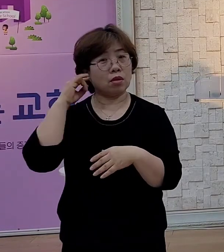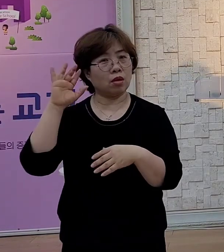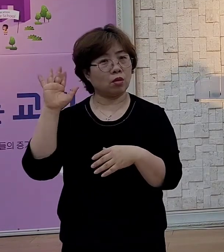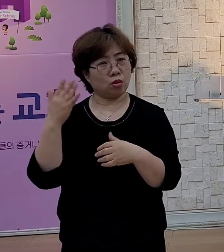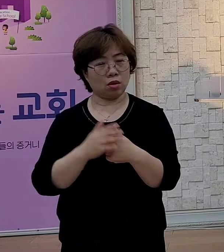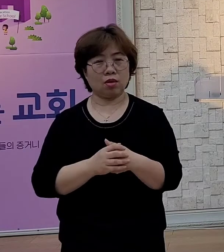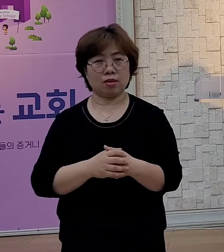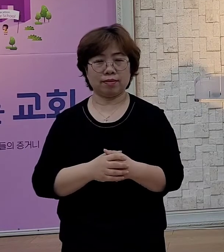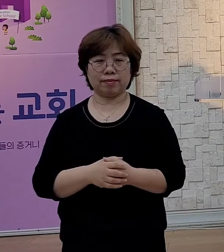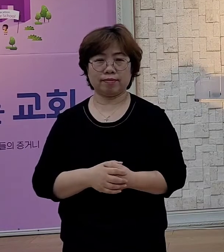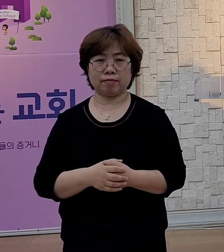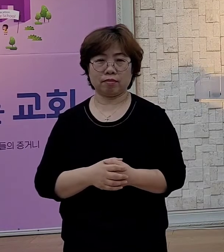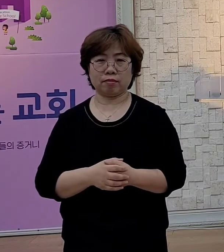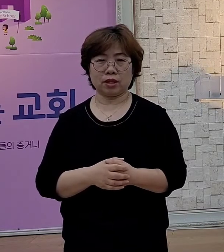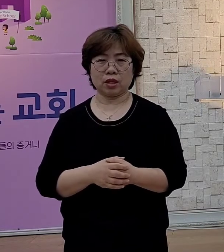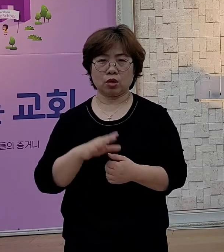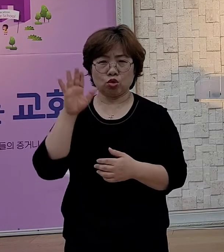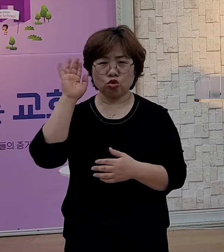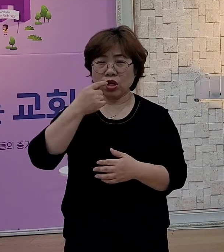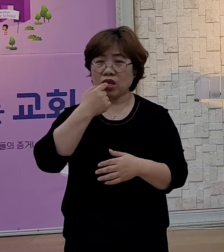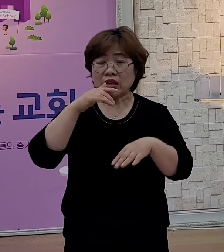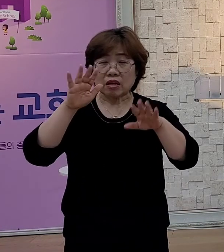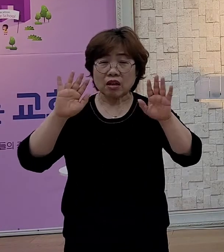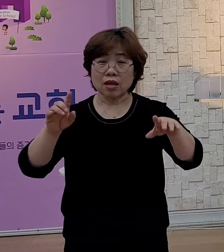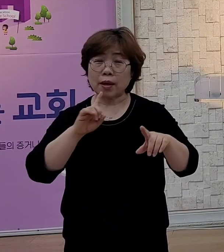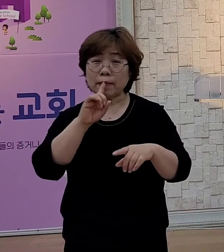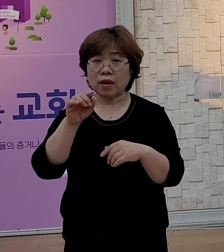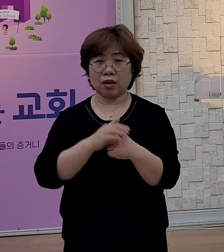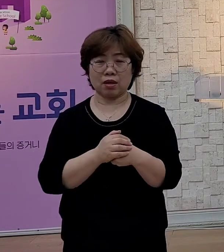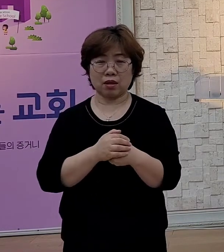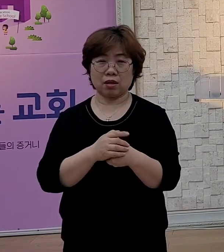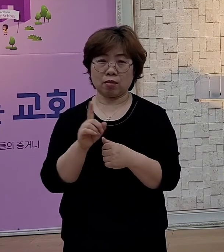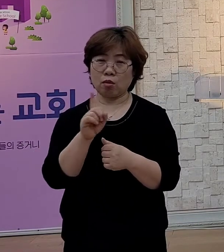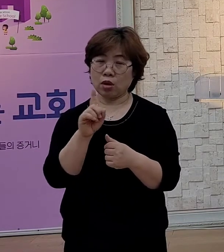그러면서 천사가 이런 말을 합니다. 이곳에는